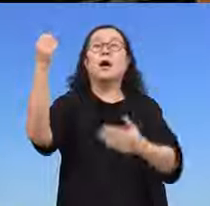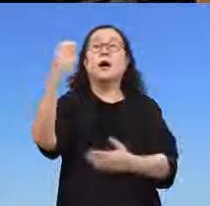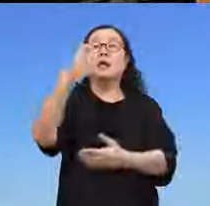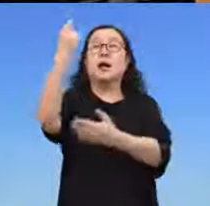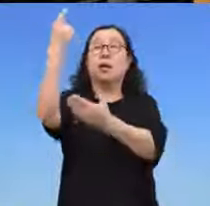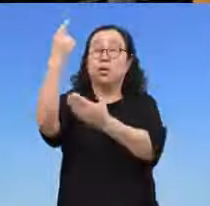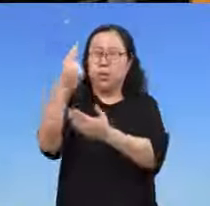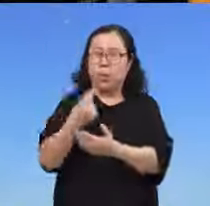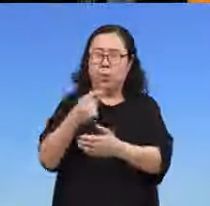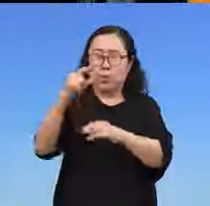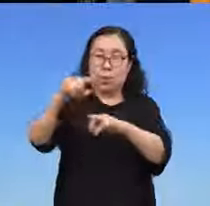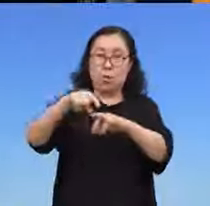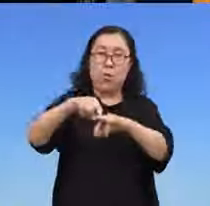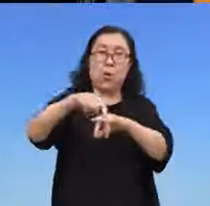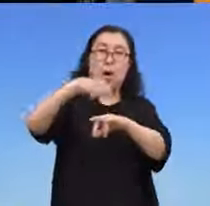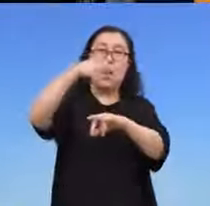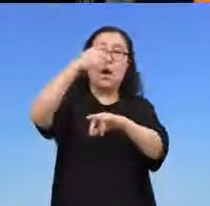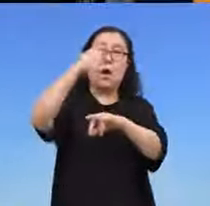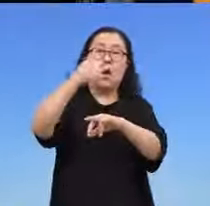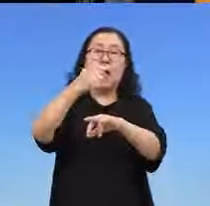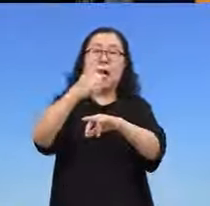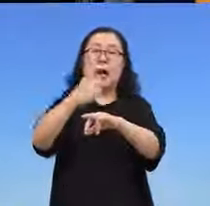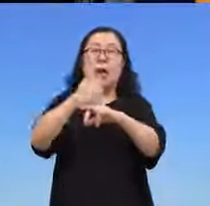다시 오실 왕